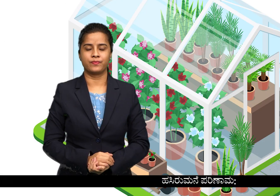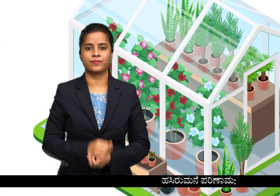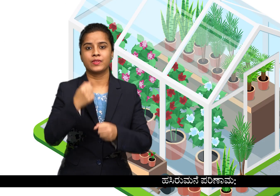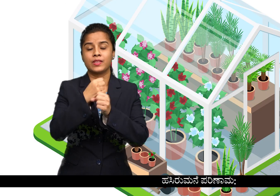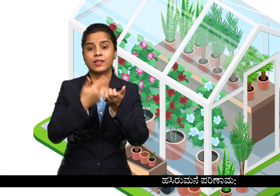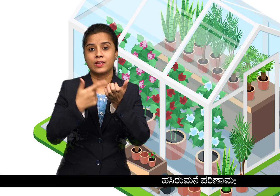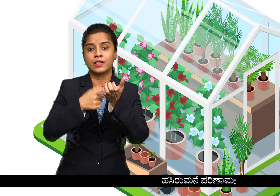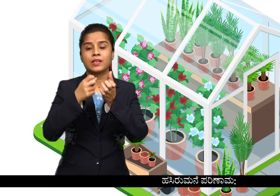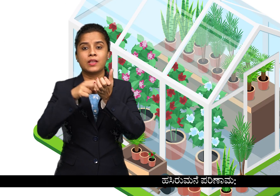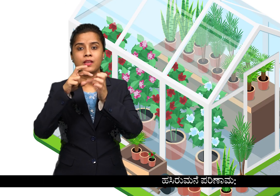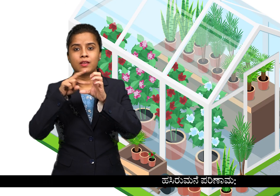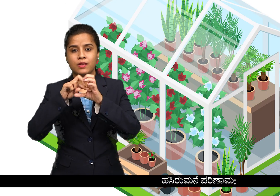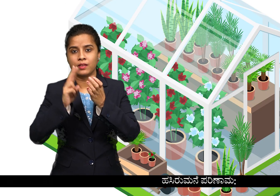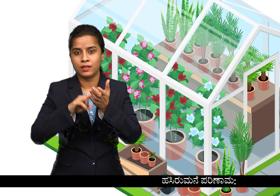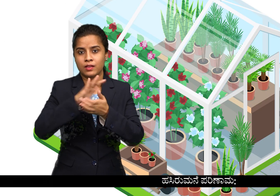ಹಸಿರುಮನೆ ಪರಿಣಾಮ.